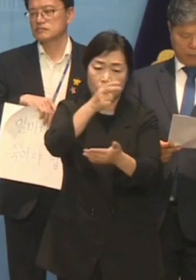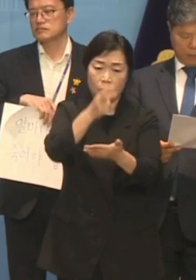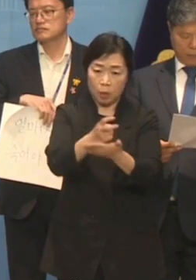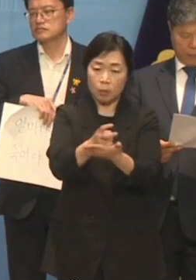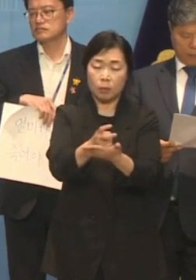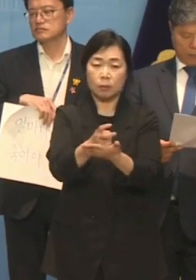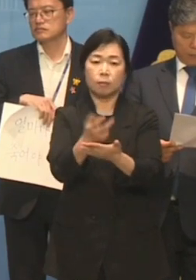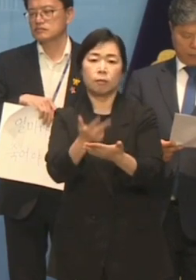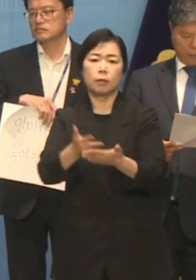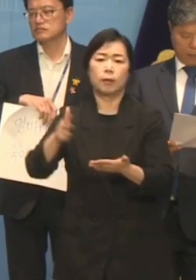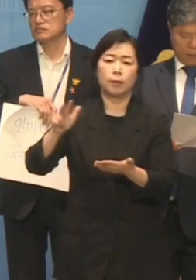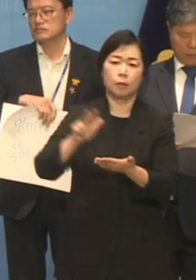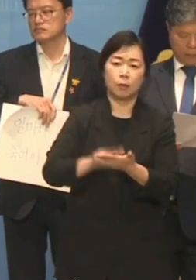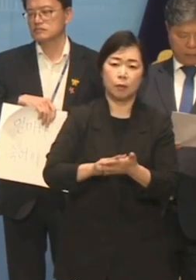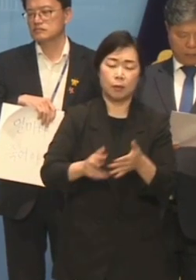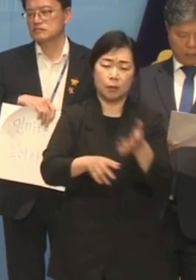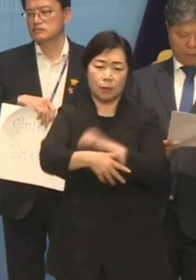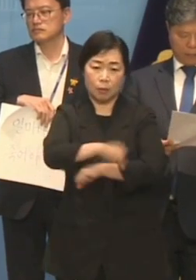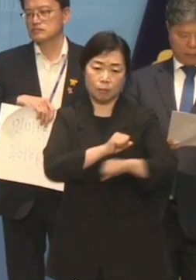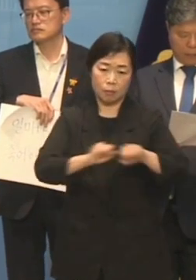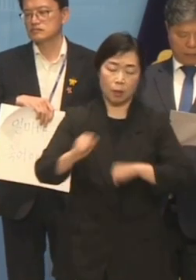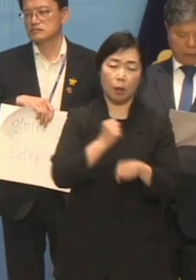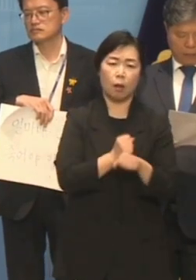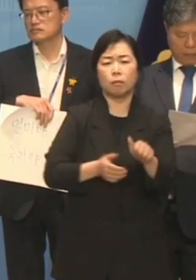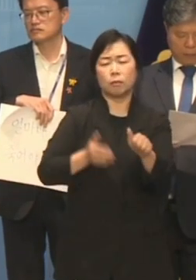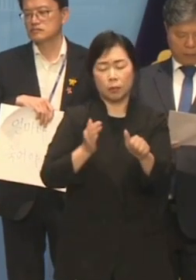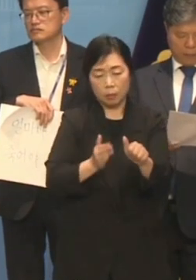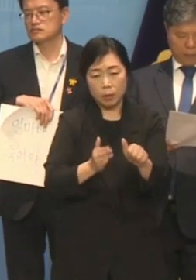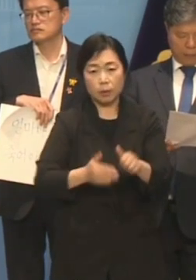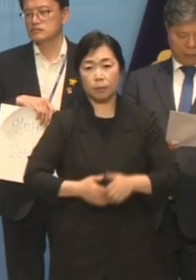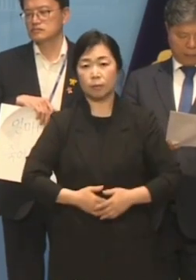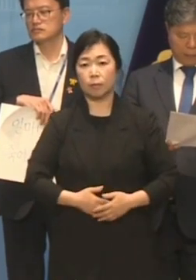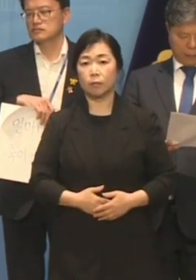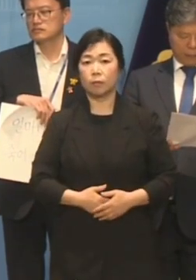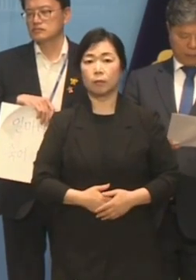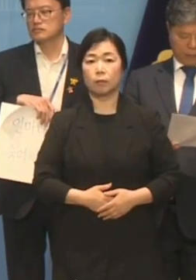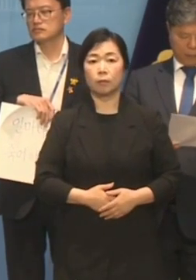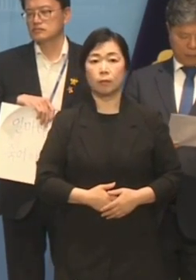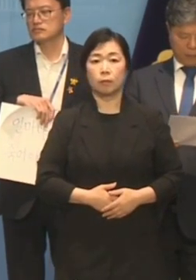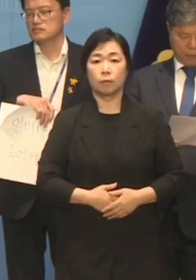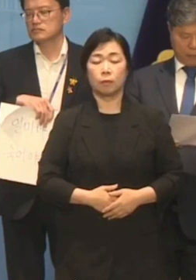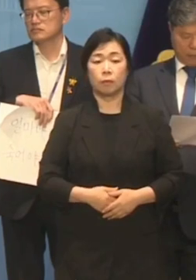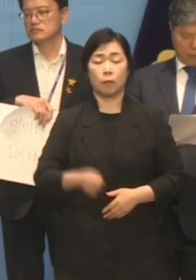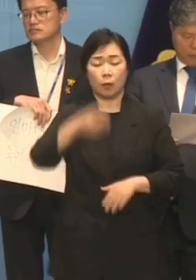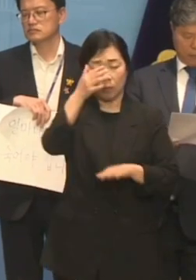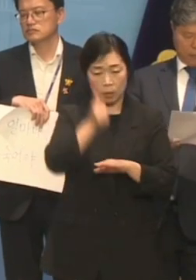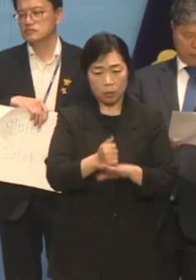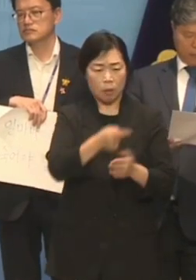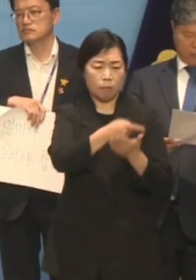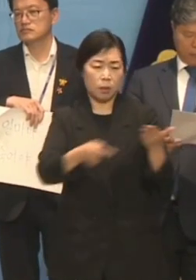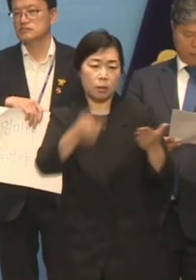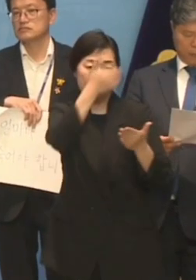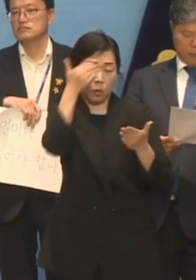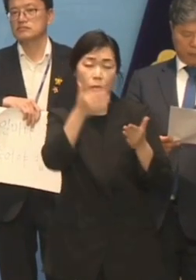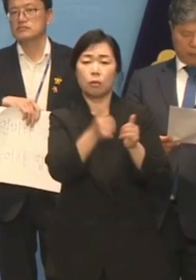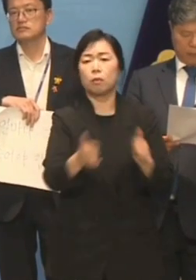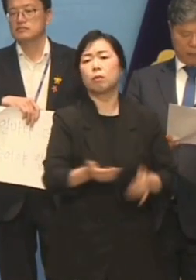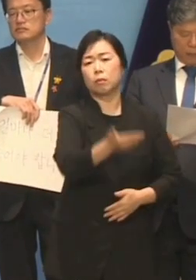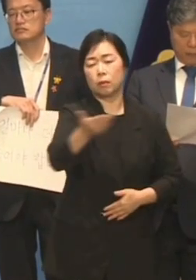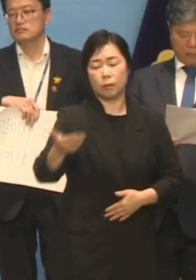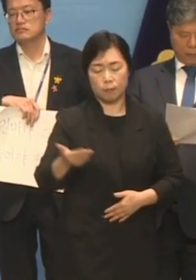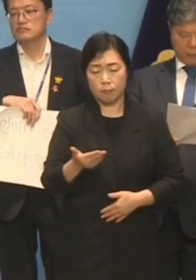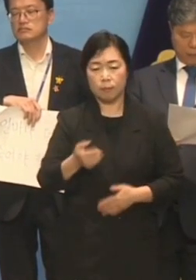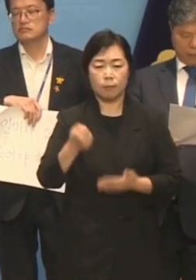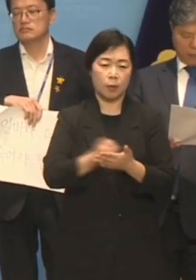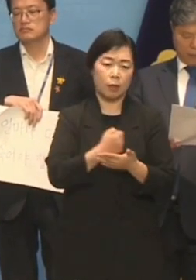특별법 제정에 적극 동참할 것을 촉구합니다. 끝으로 피해 청년들의